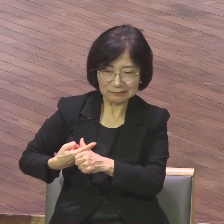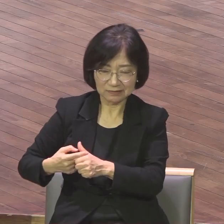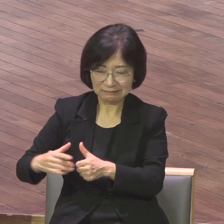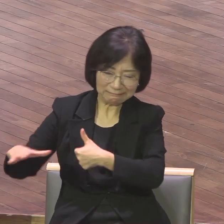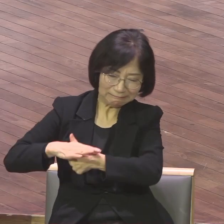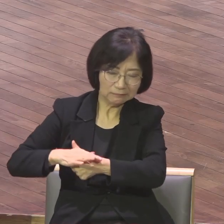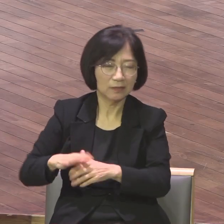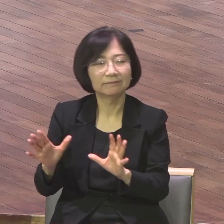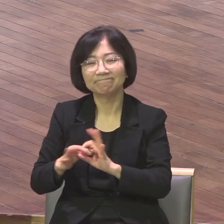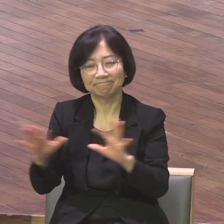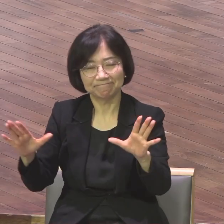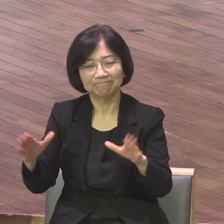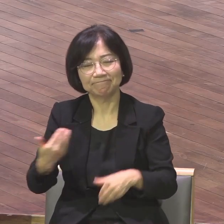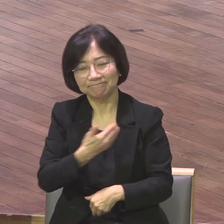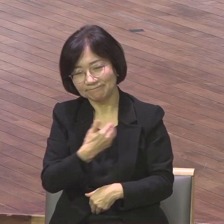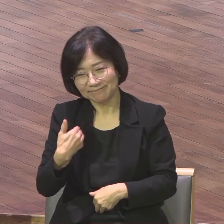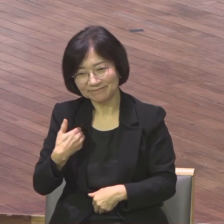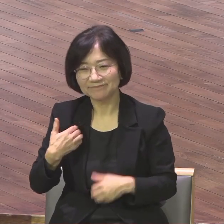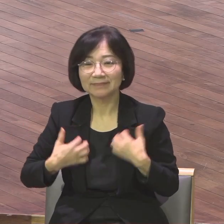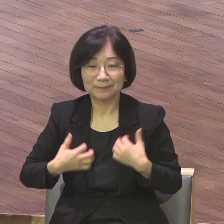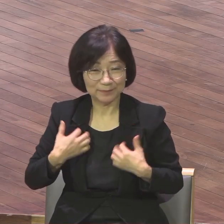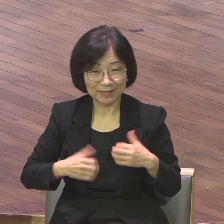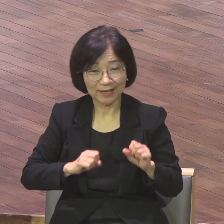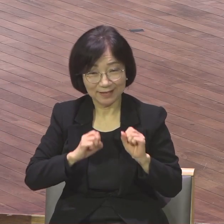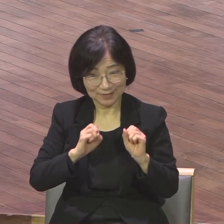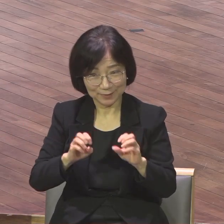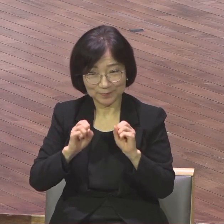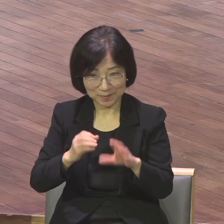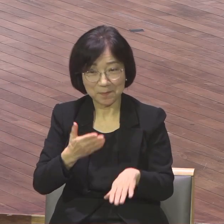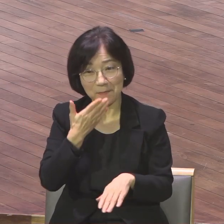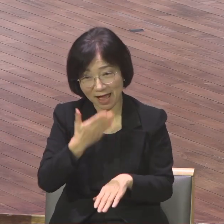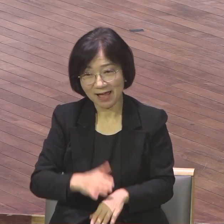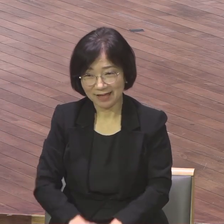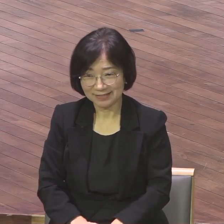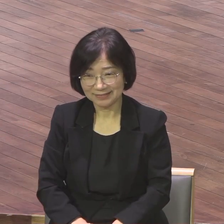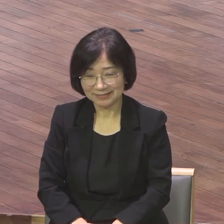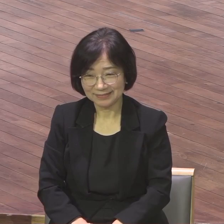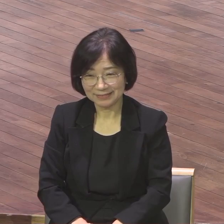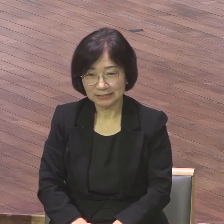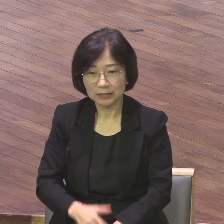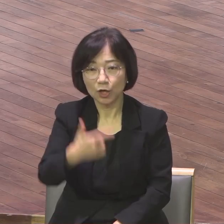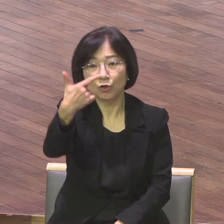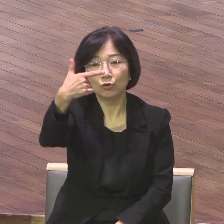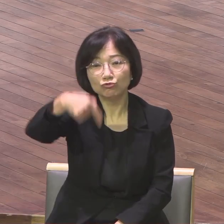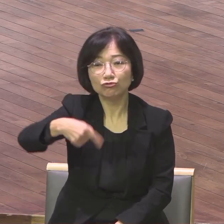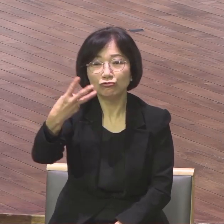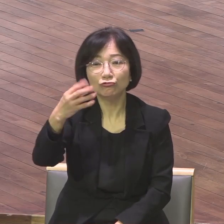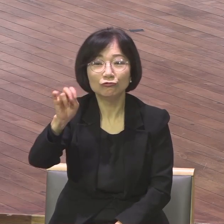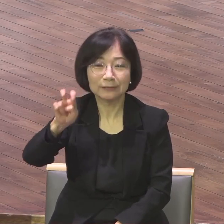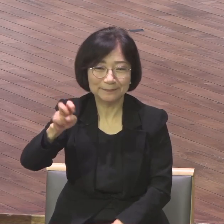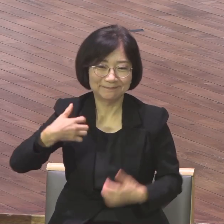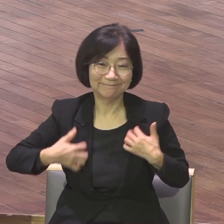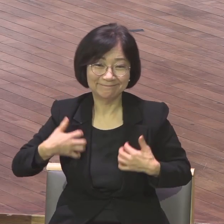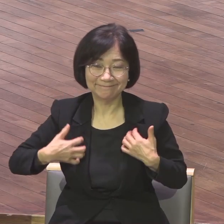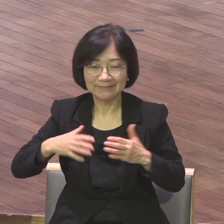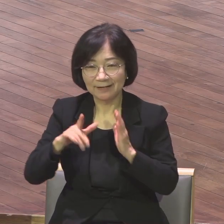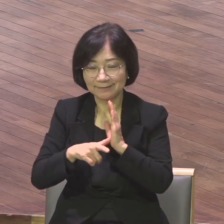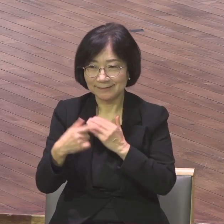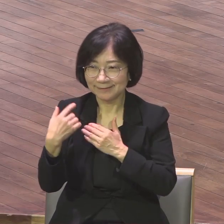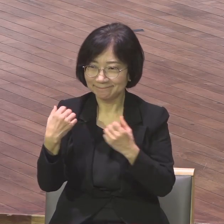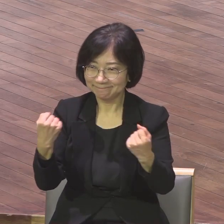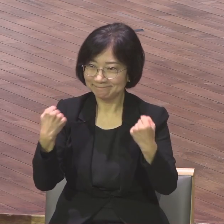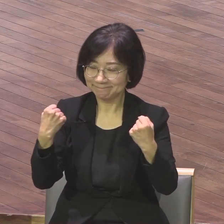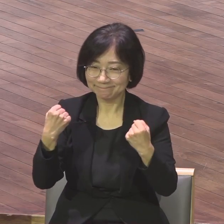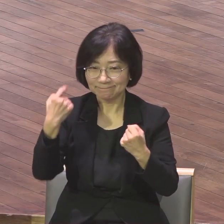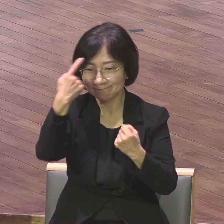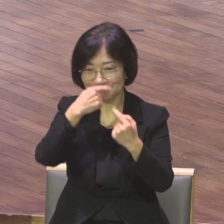있다. 누려집니다. 누려요. 건강해요. 영육간에 누려야 돼요. 고민하면요, 몸이